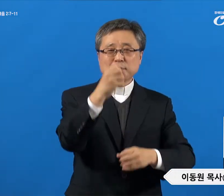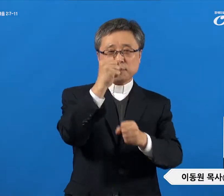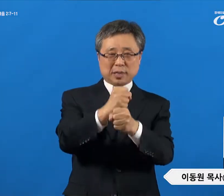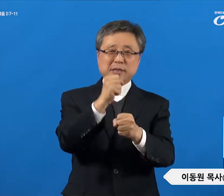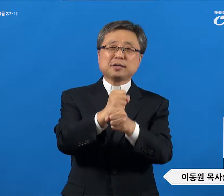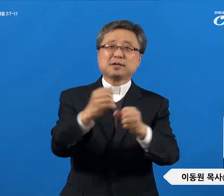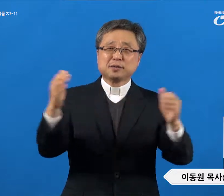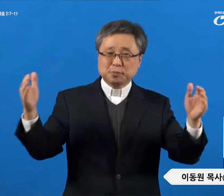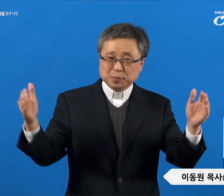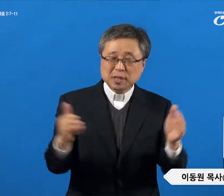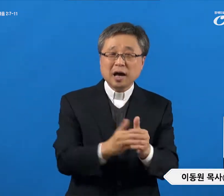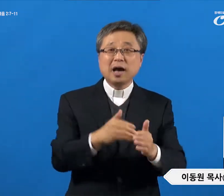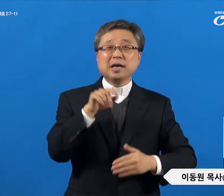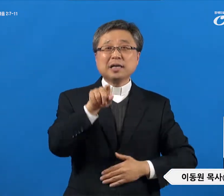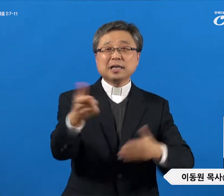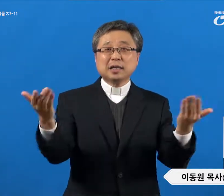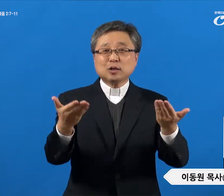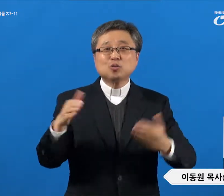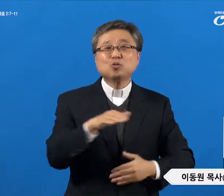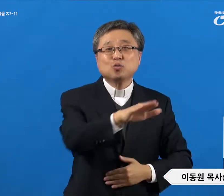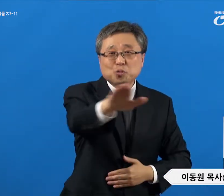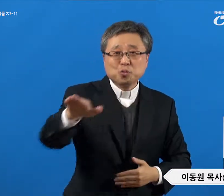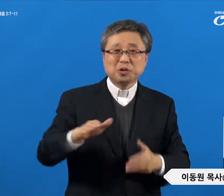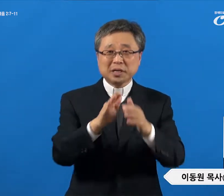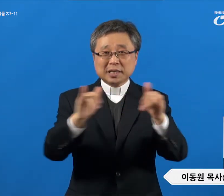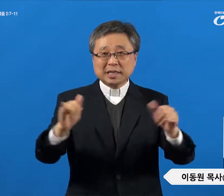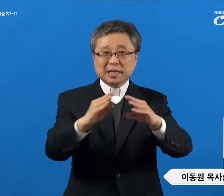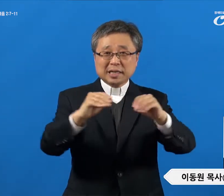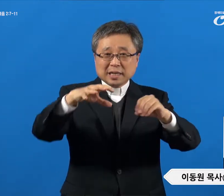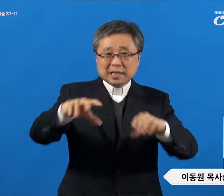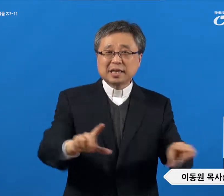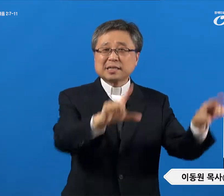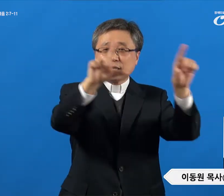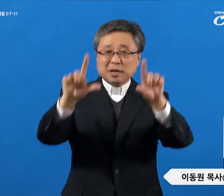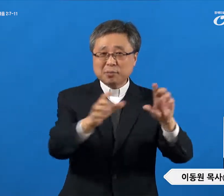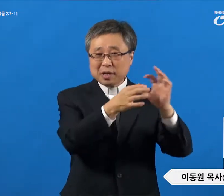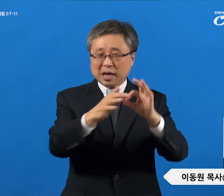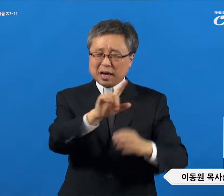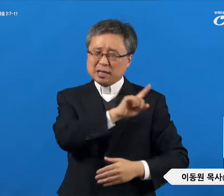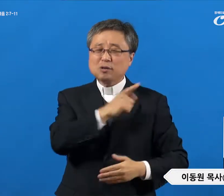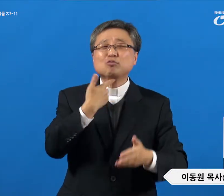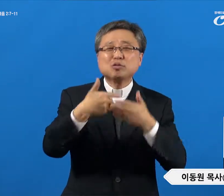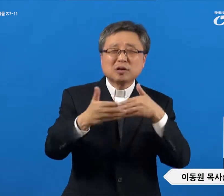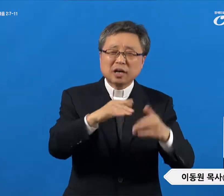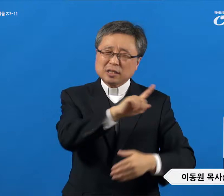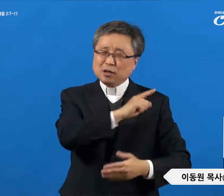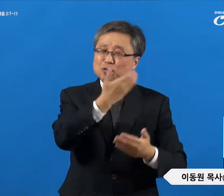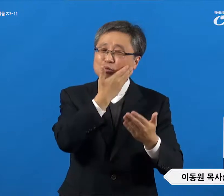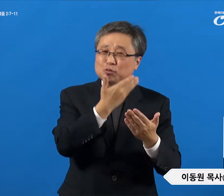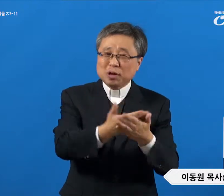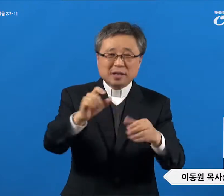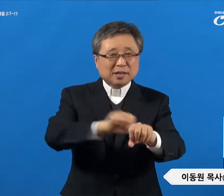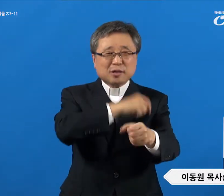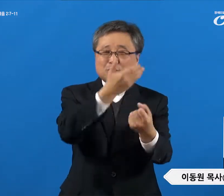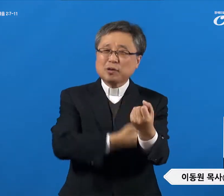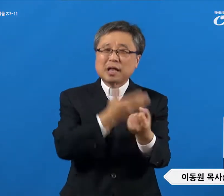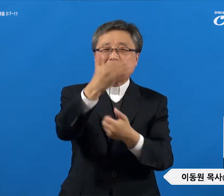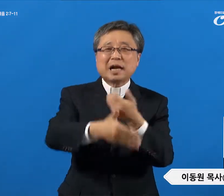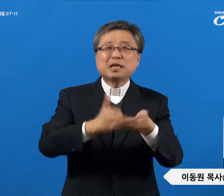것입니다. 이것은 우리 인간이 이 땅에 살면서 누릴 수 있는 가장 고상한 특권, 하나님의 동력자가 되는 것.